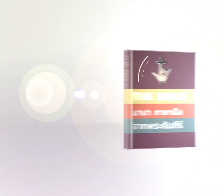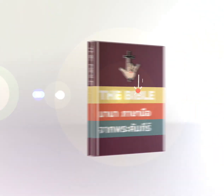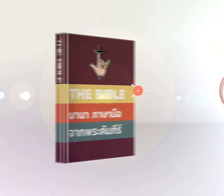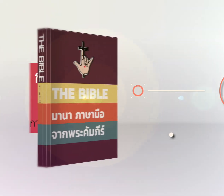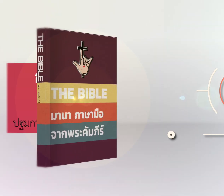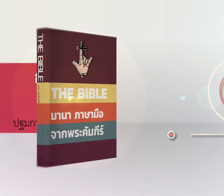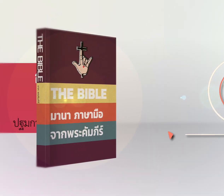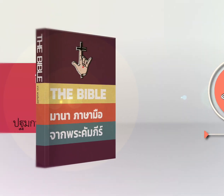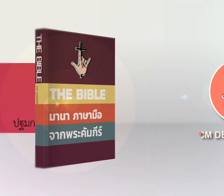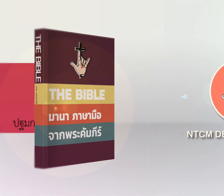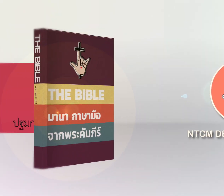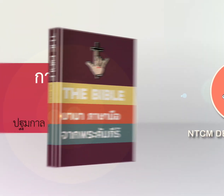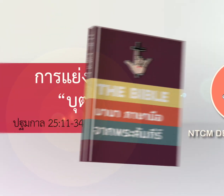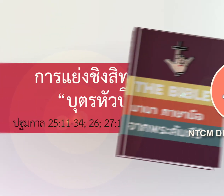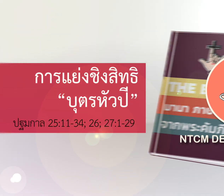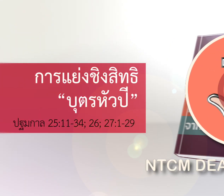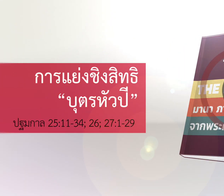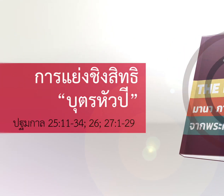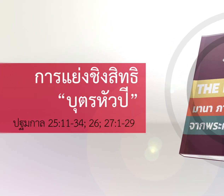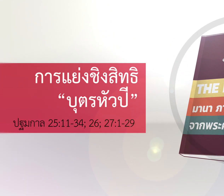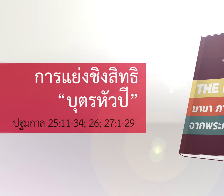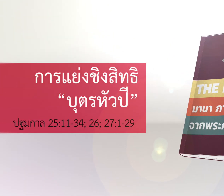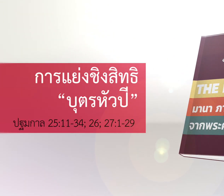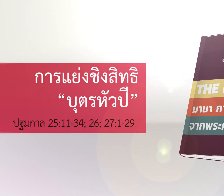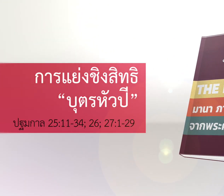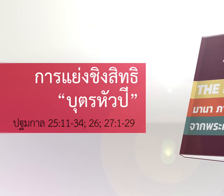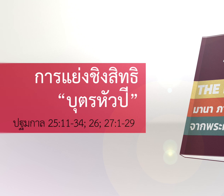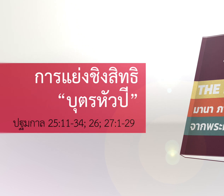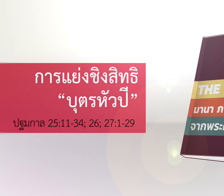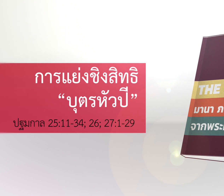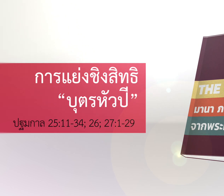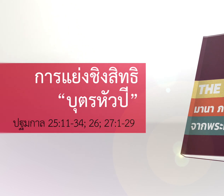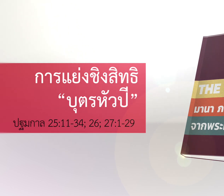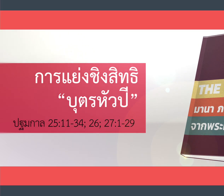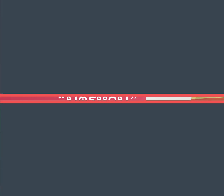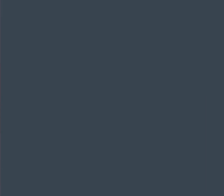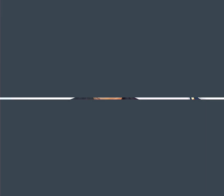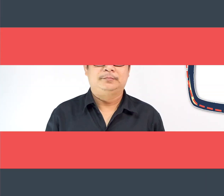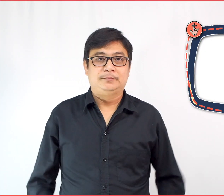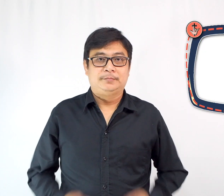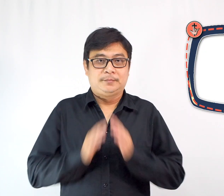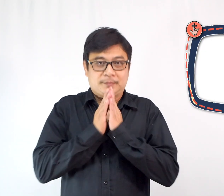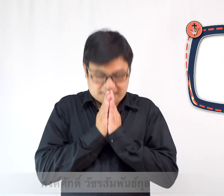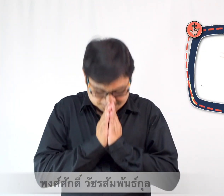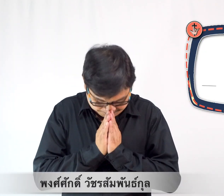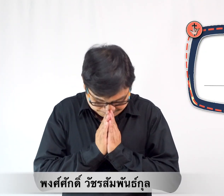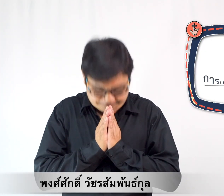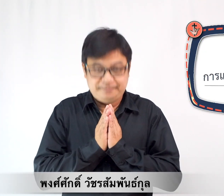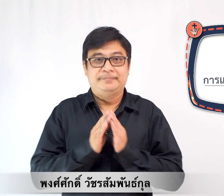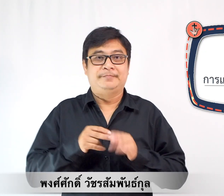พันธกิจคนหูหนวกเชียงใหม่เสนอมานาภาษามือสวัสดีครับผม